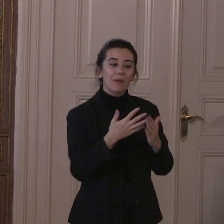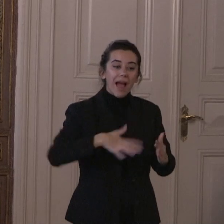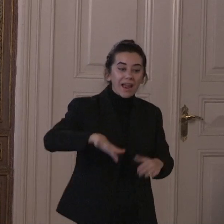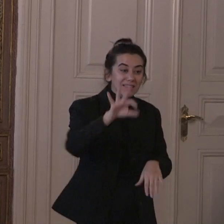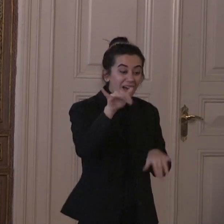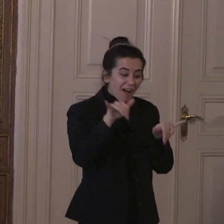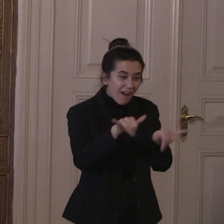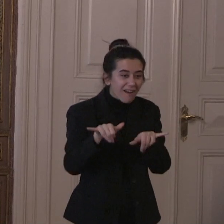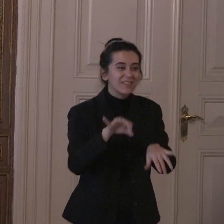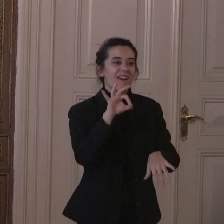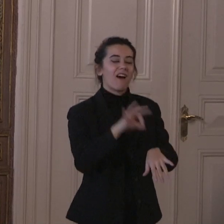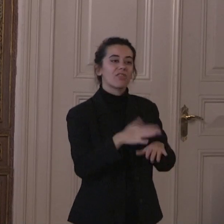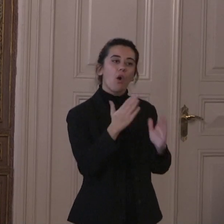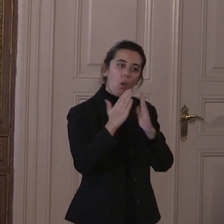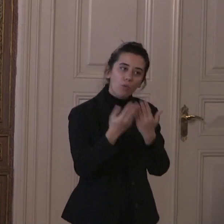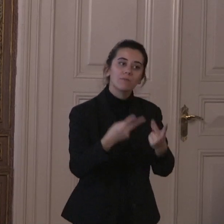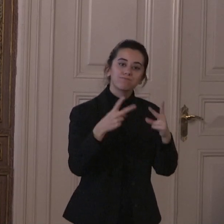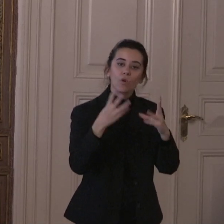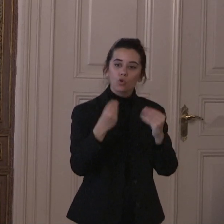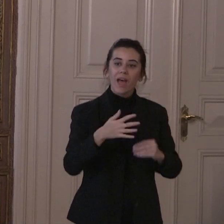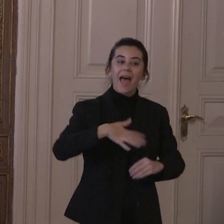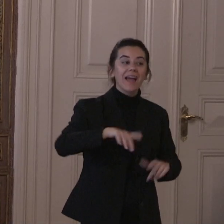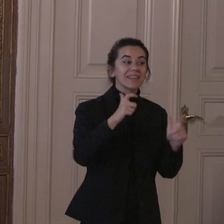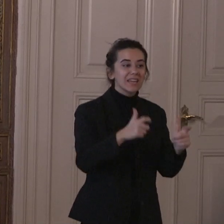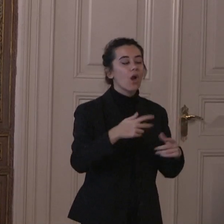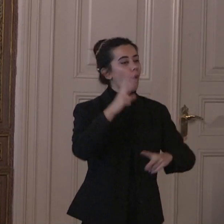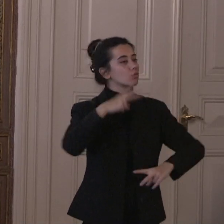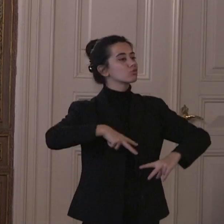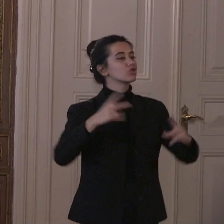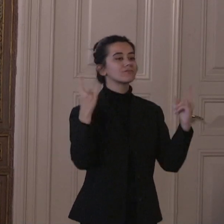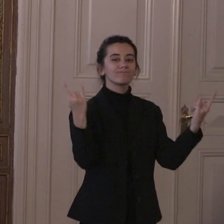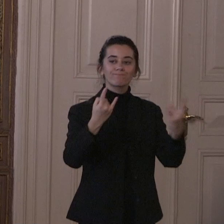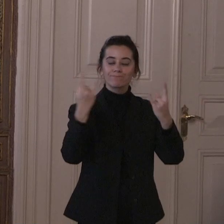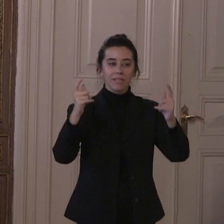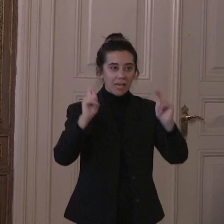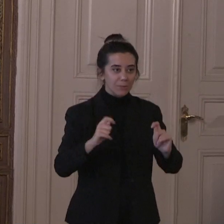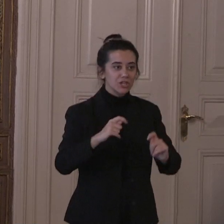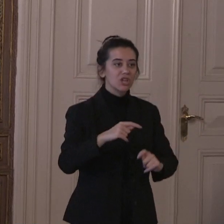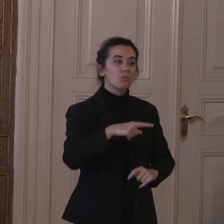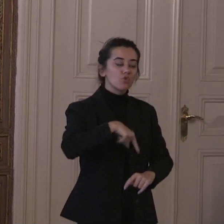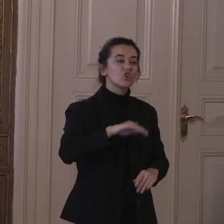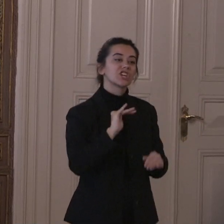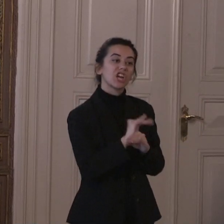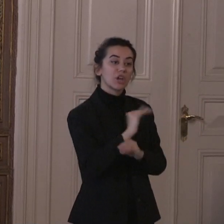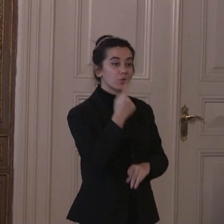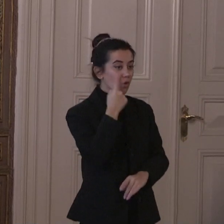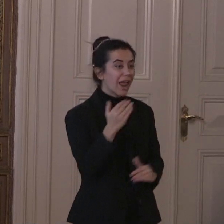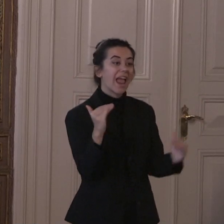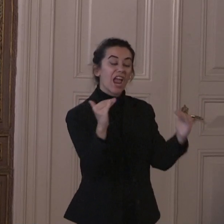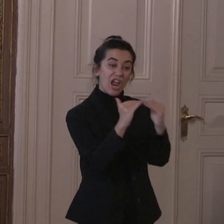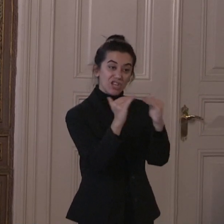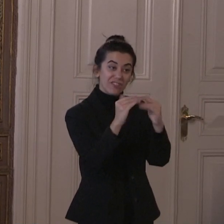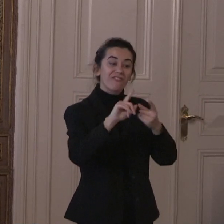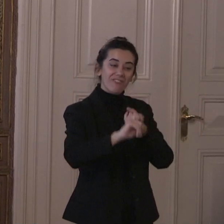okuyabildiğimde, her mekanı özgürce gezebildiğimde, tüm yaşamı eşit, erişilebilir, engelsiz